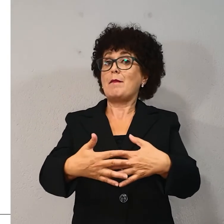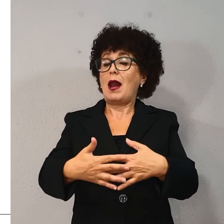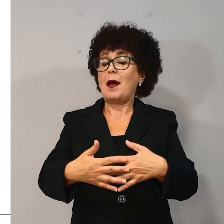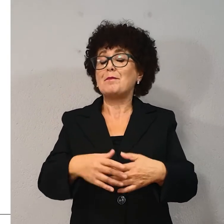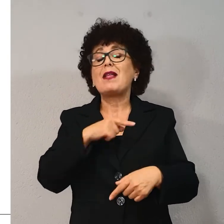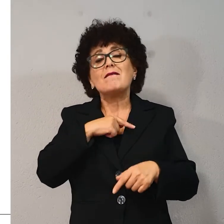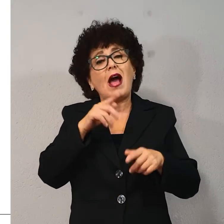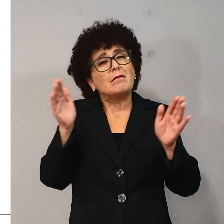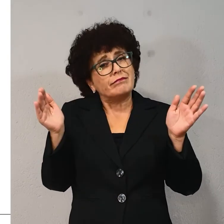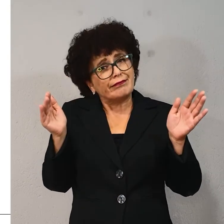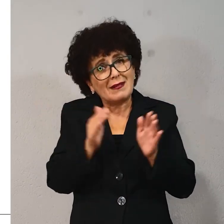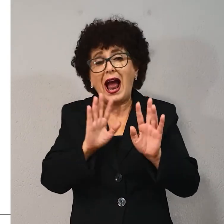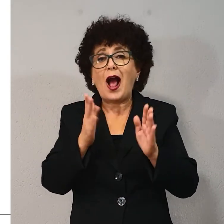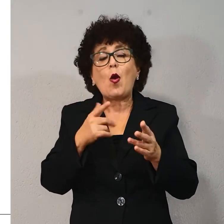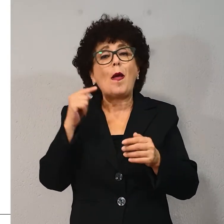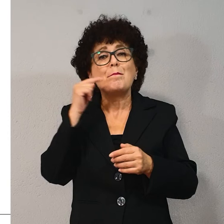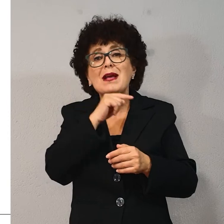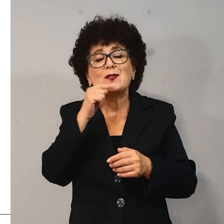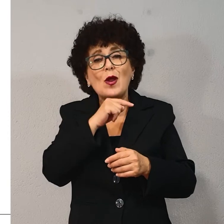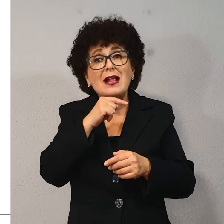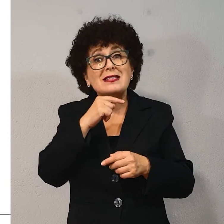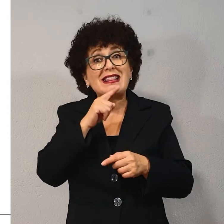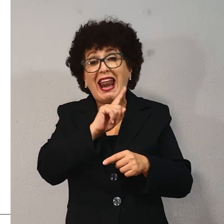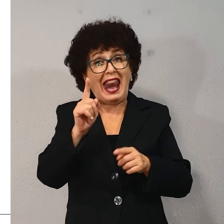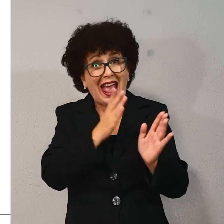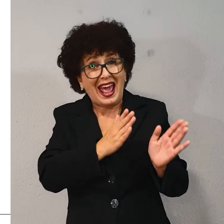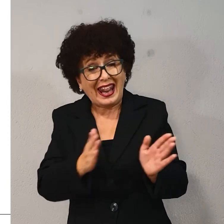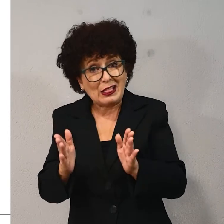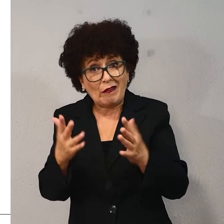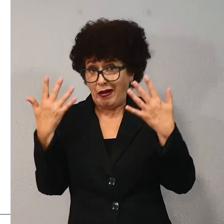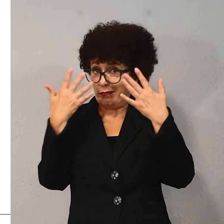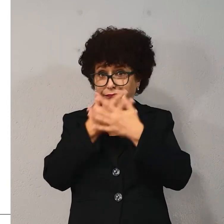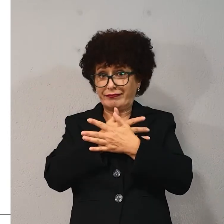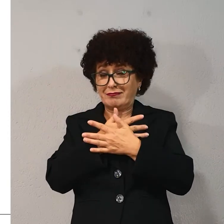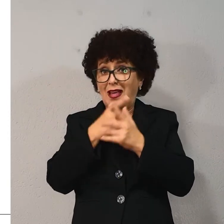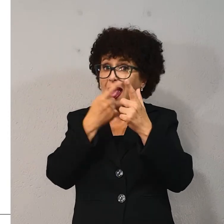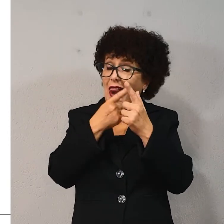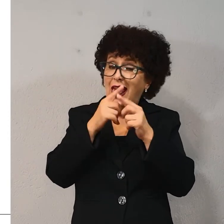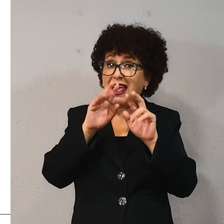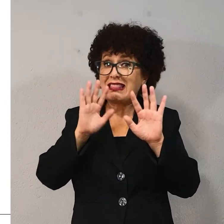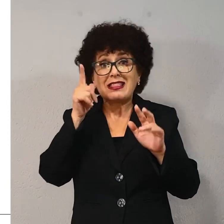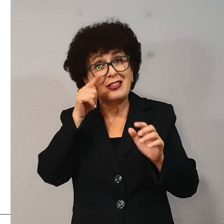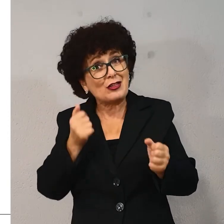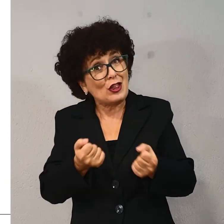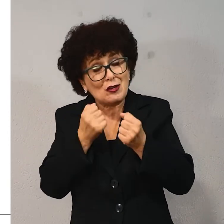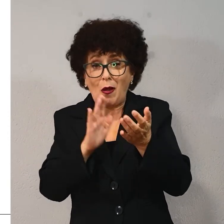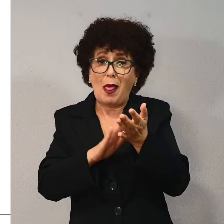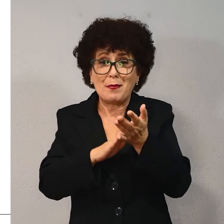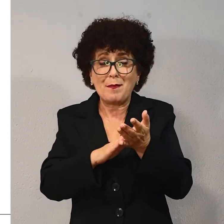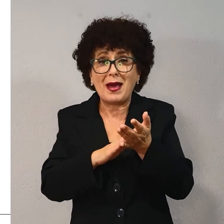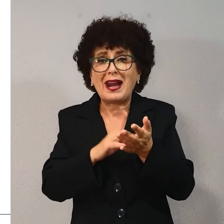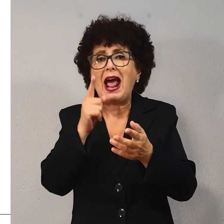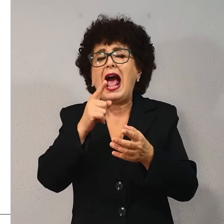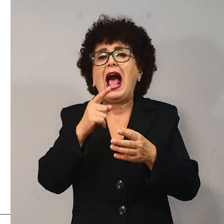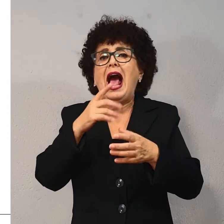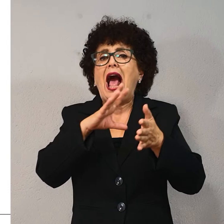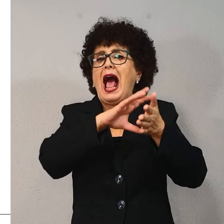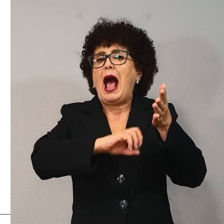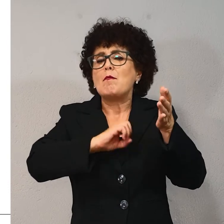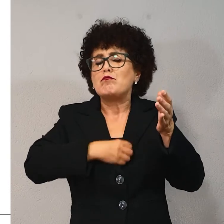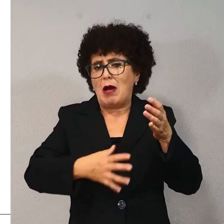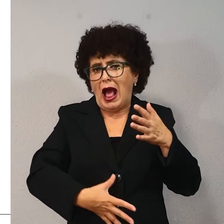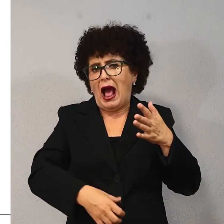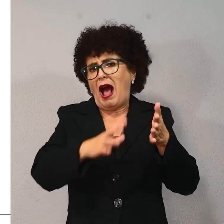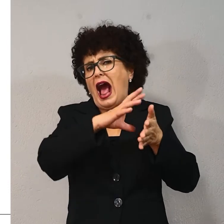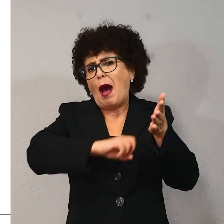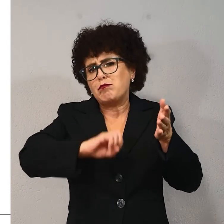Ефикасноста се намалува доколку менструалниот циклус е нередовен или помалку предвидлив, пример, по абортус или